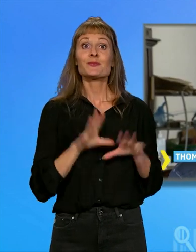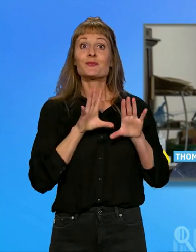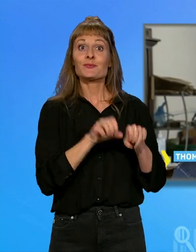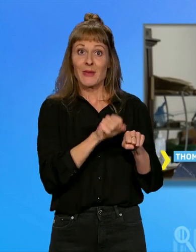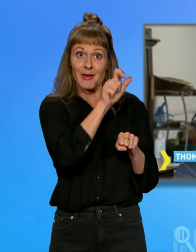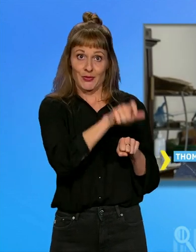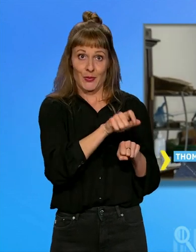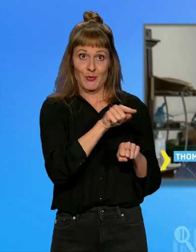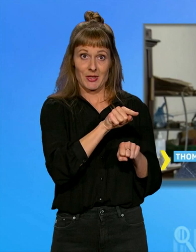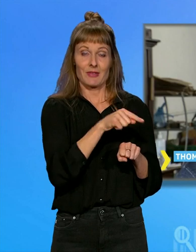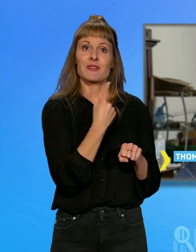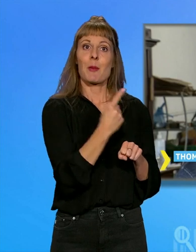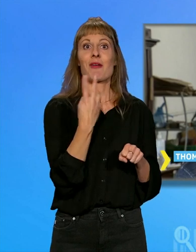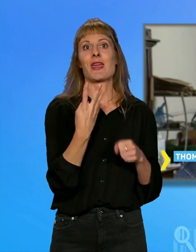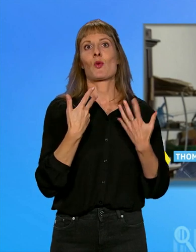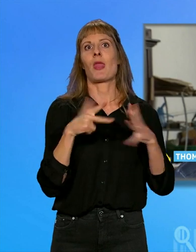noch.